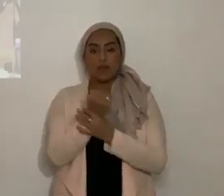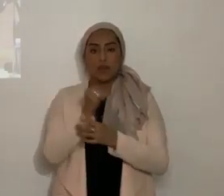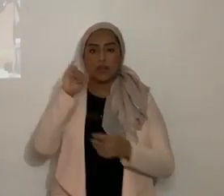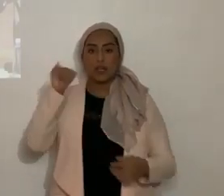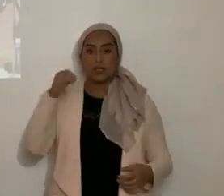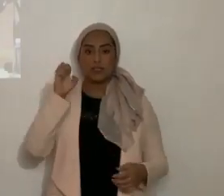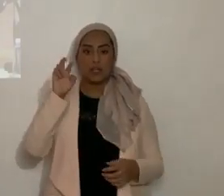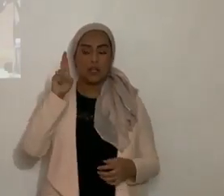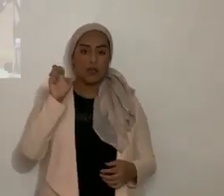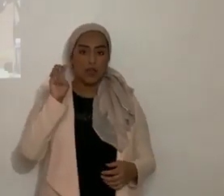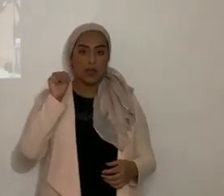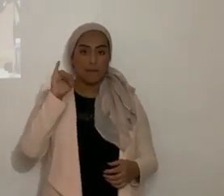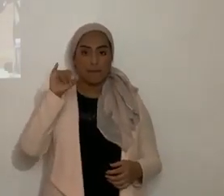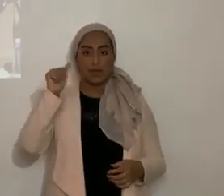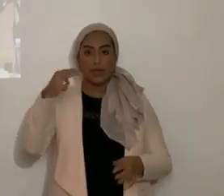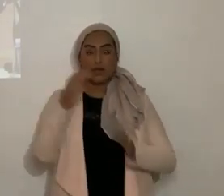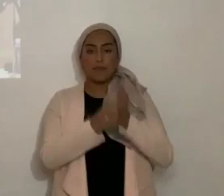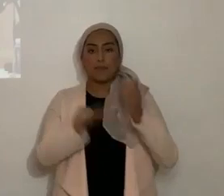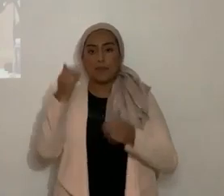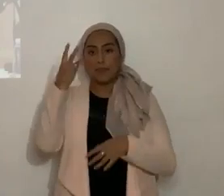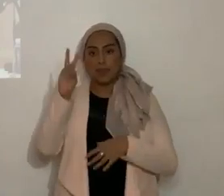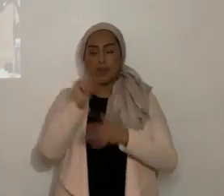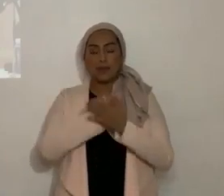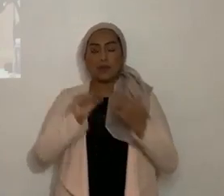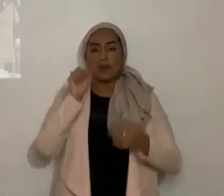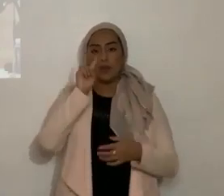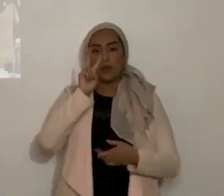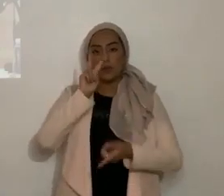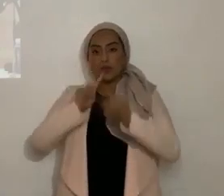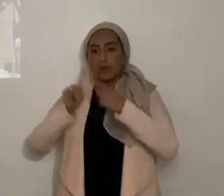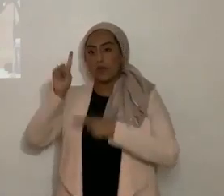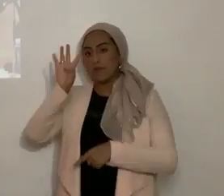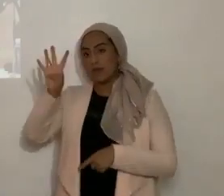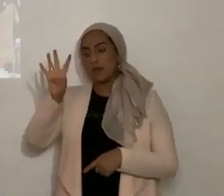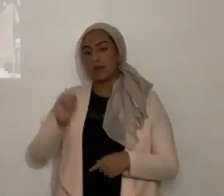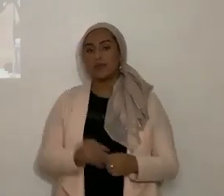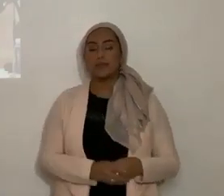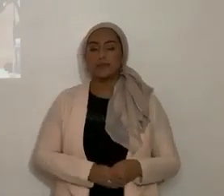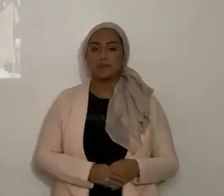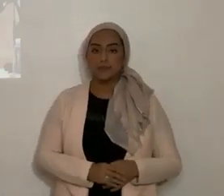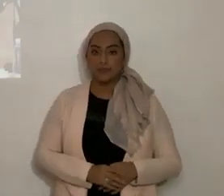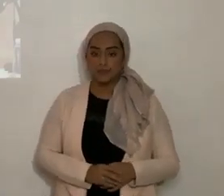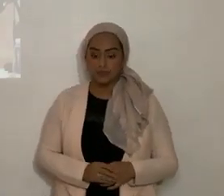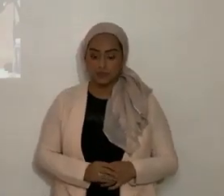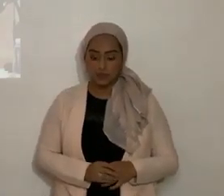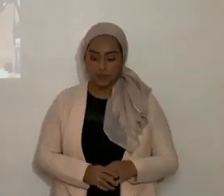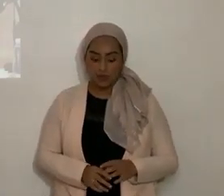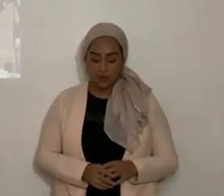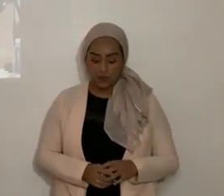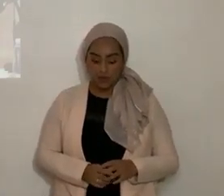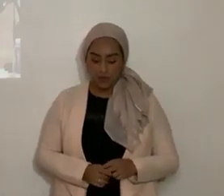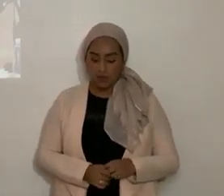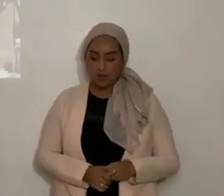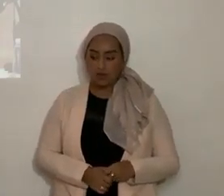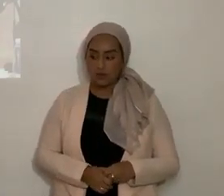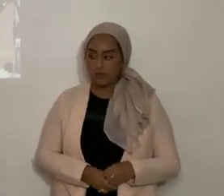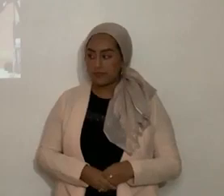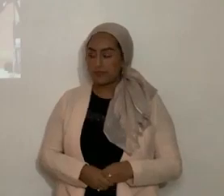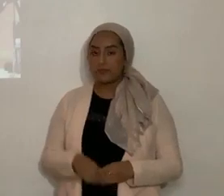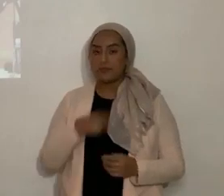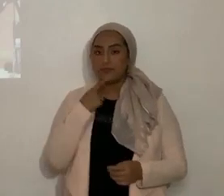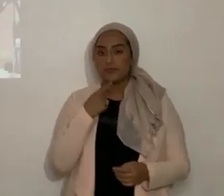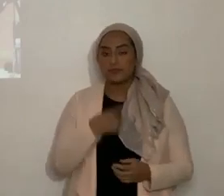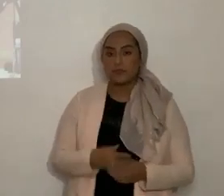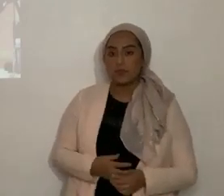capítulo 16, versos del 2 al 4. Jeremías 16, versos del 2 al 4.